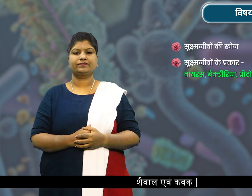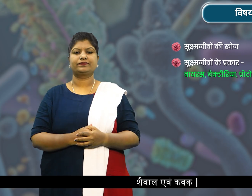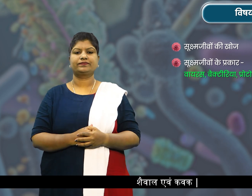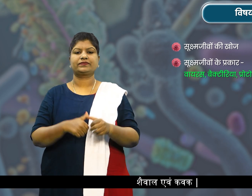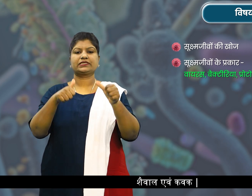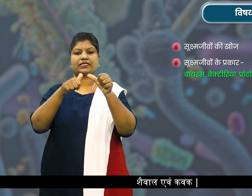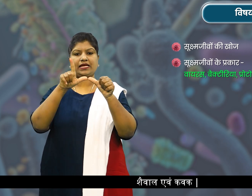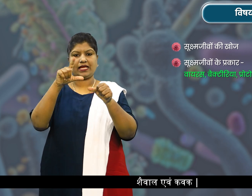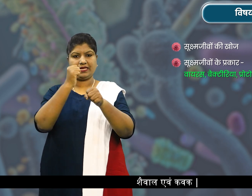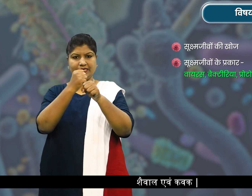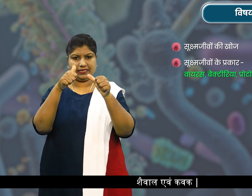शैवाल एवं कवक।